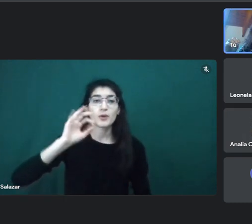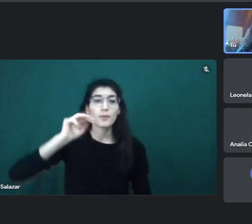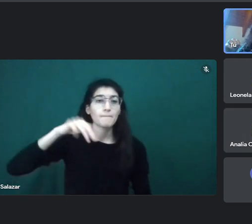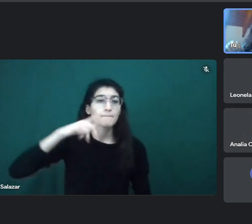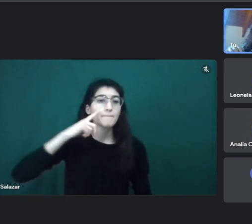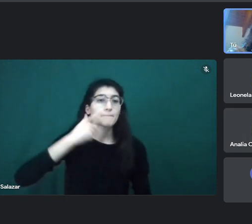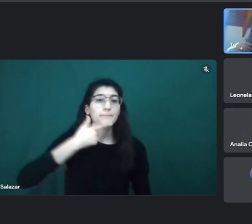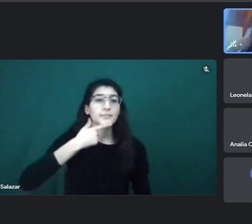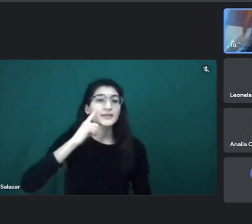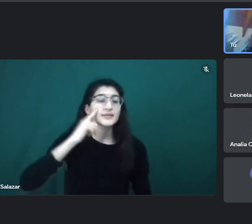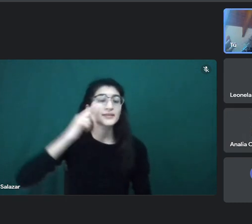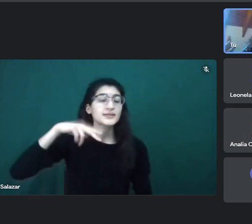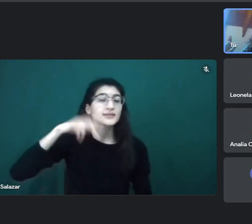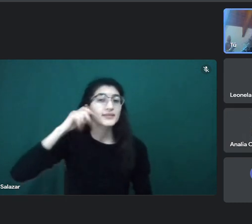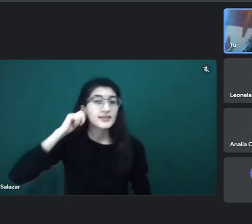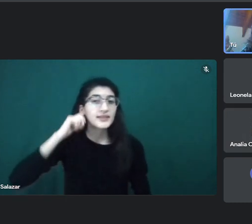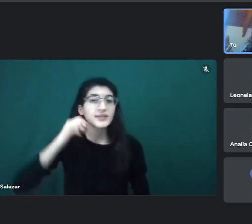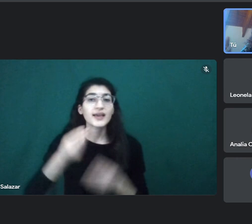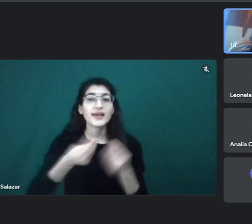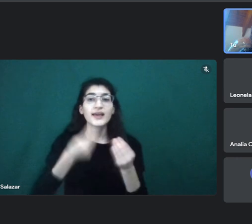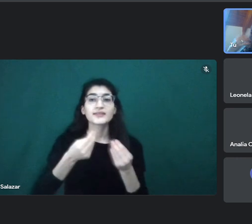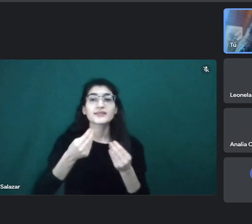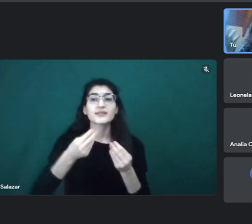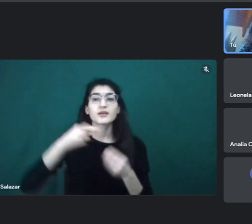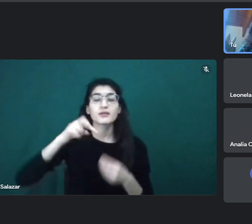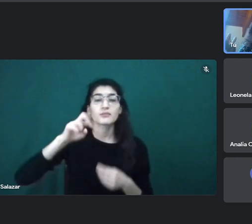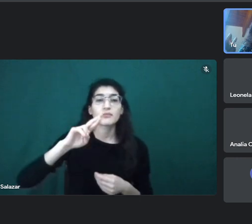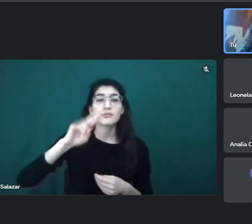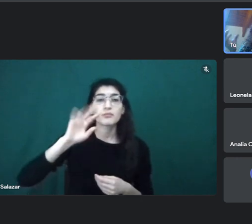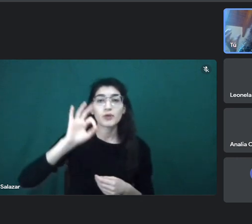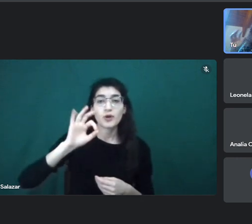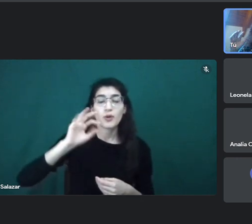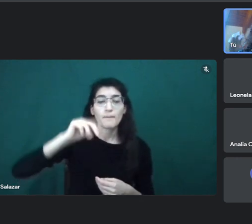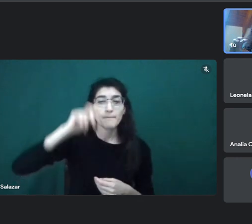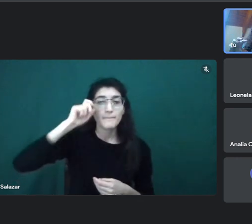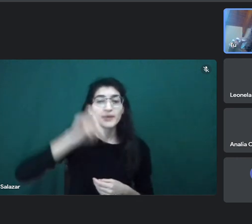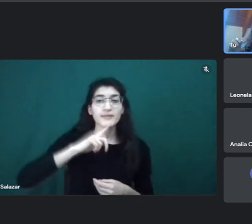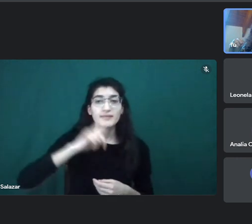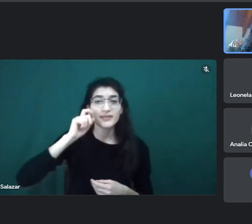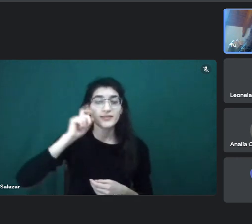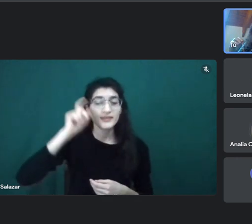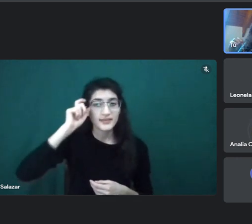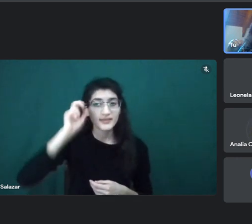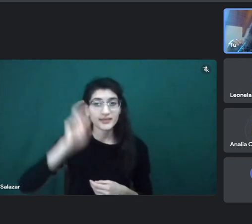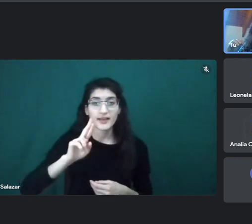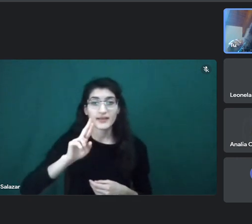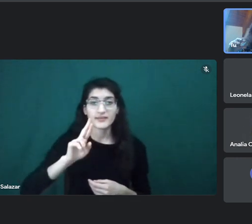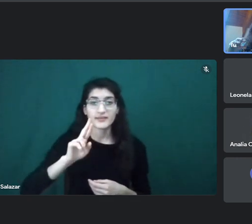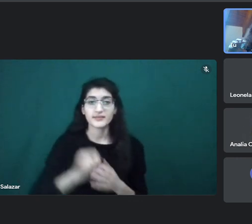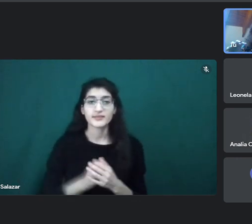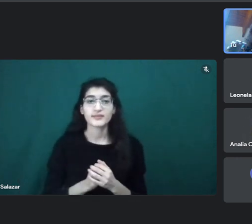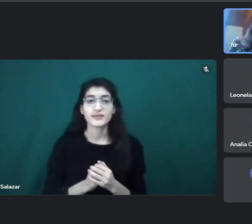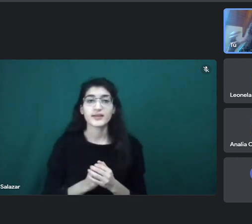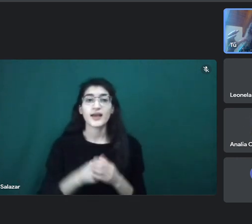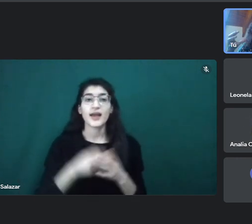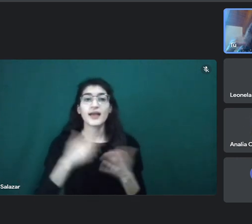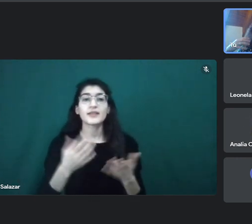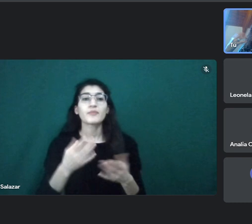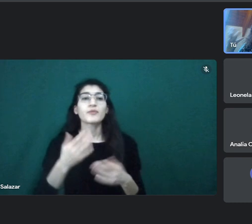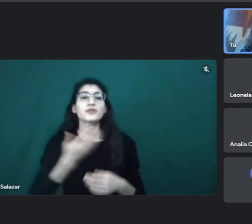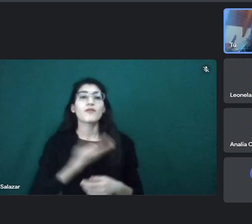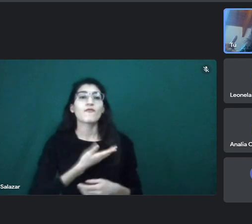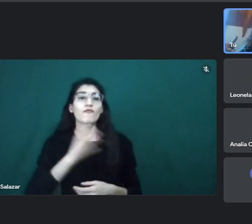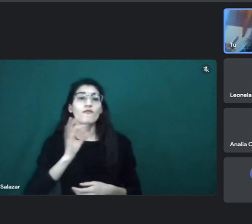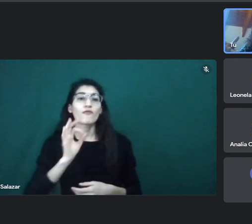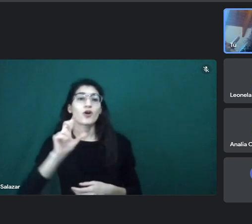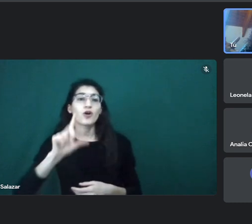sería premodificador, prometedores. Follow viene de seguir, si yo tengo el